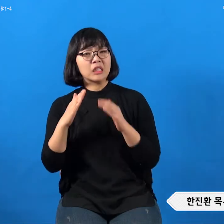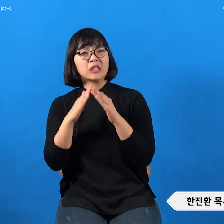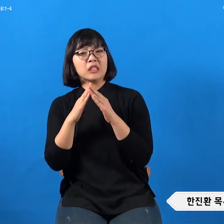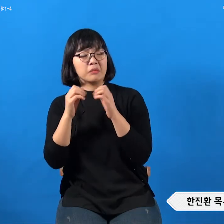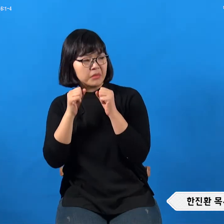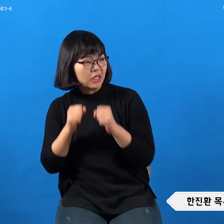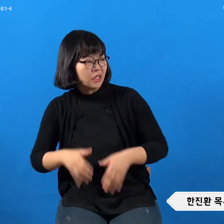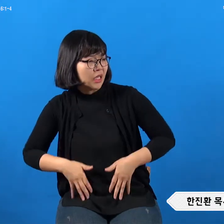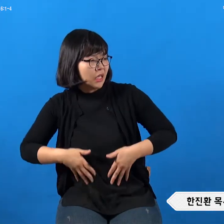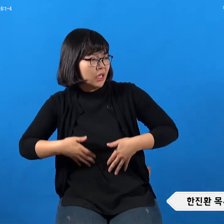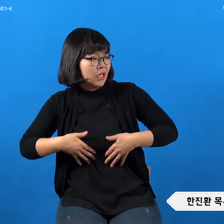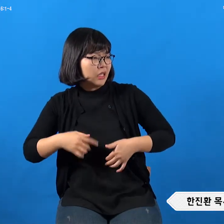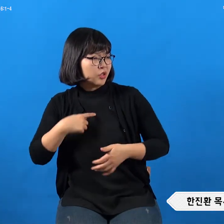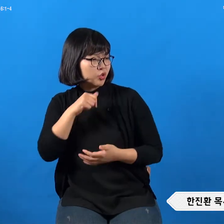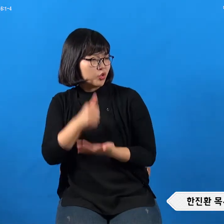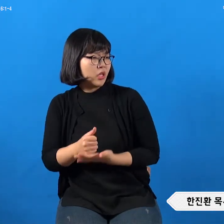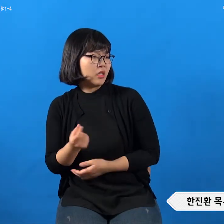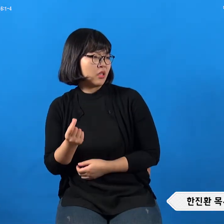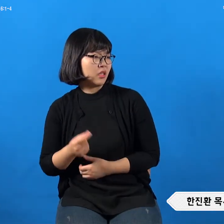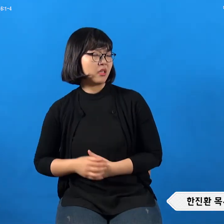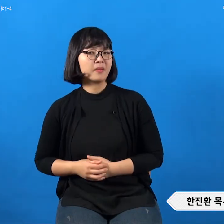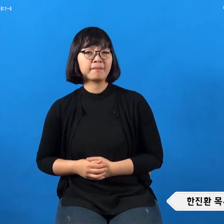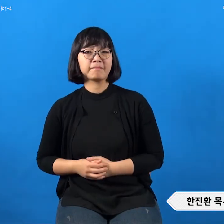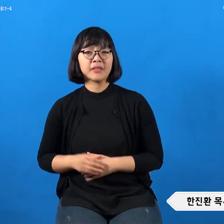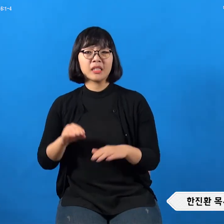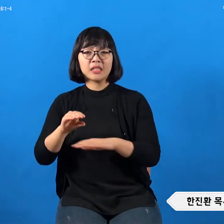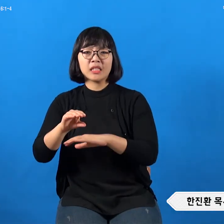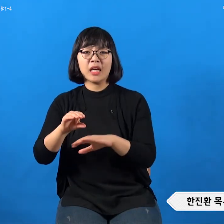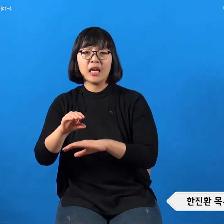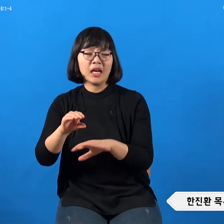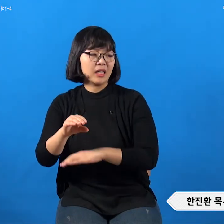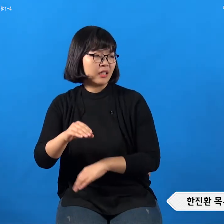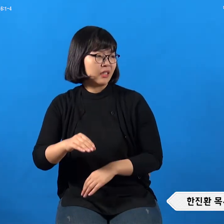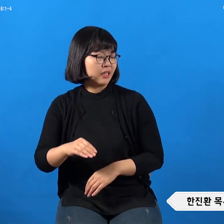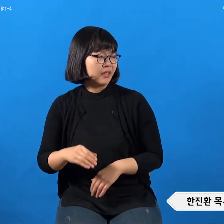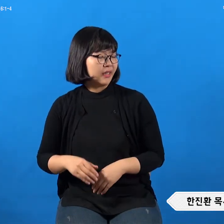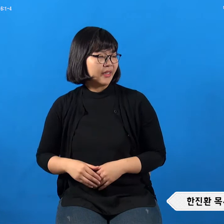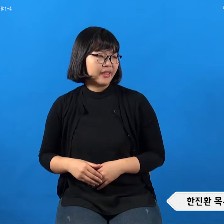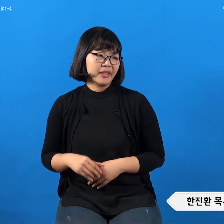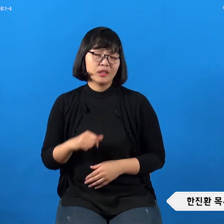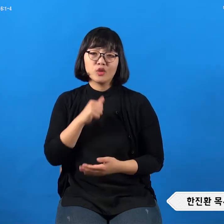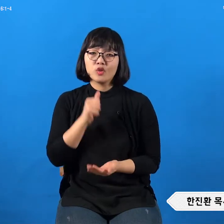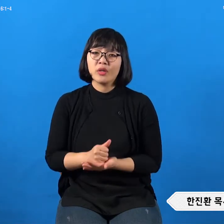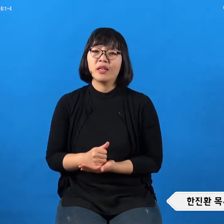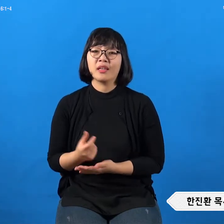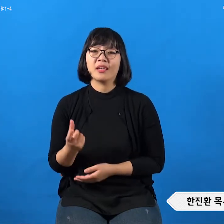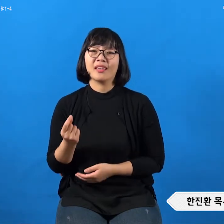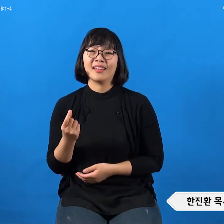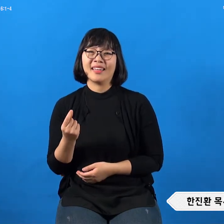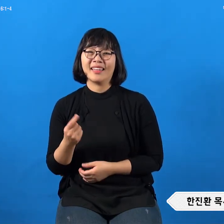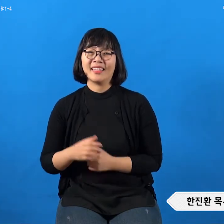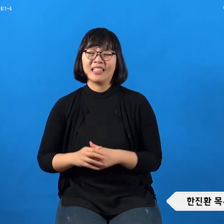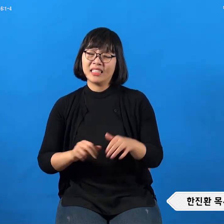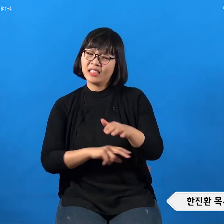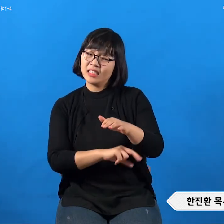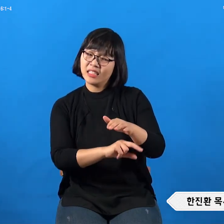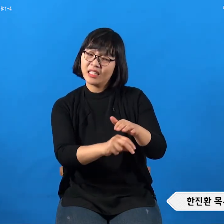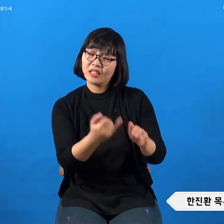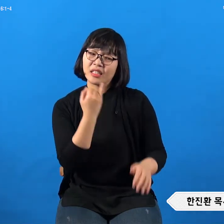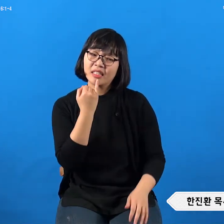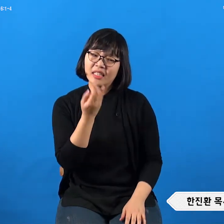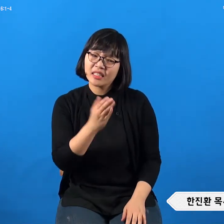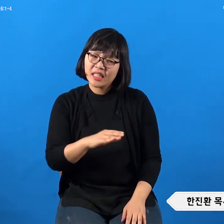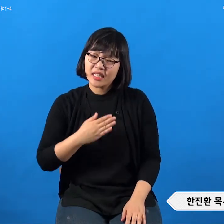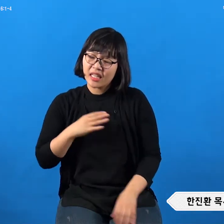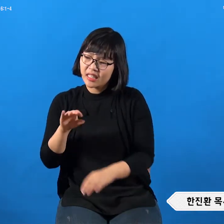죄 짓는 것 같고, 그랜저 타고 다니는 것도 죄 짓는 것 같고, 모닝만 타도 되는데, 아니 지하철 타고 다녀도